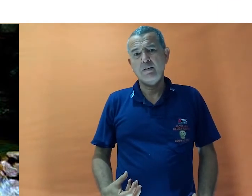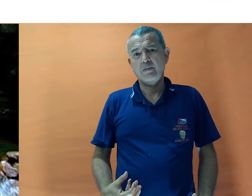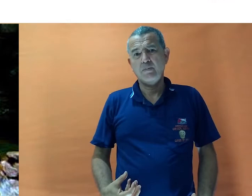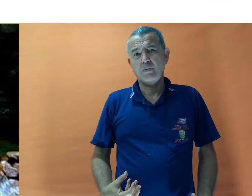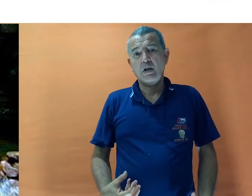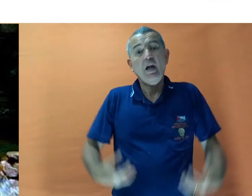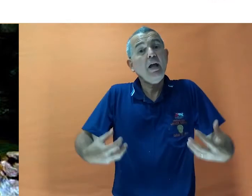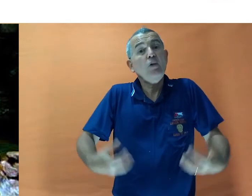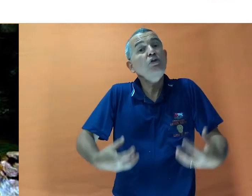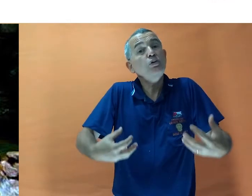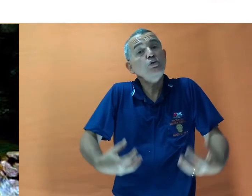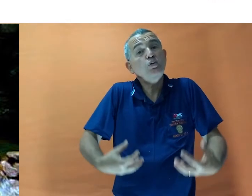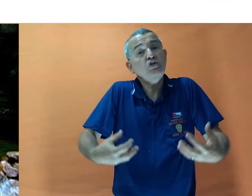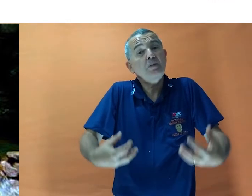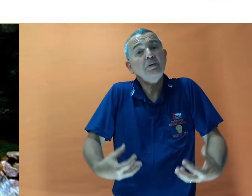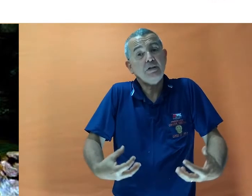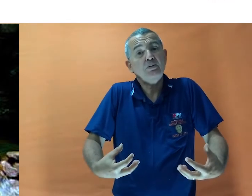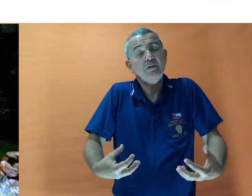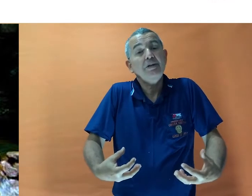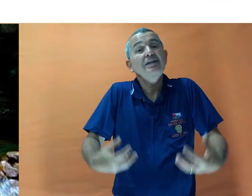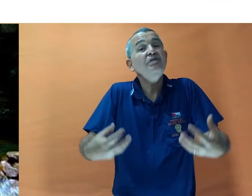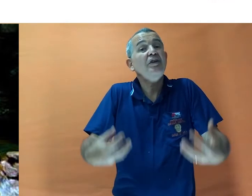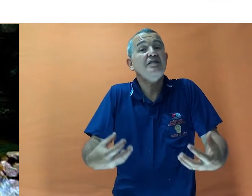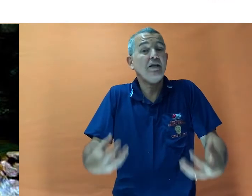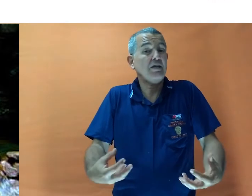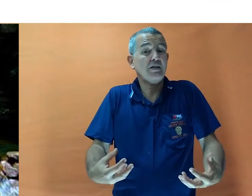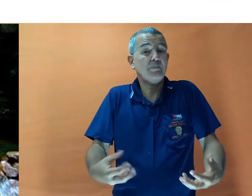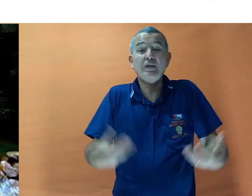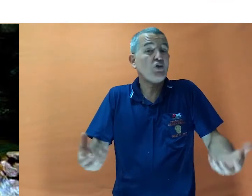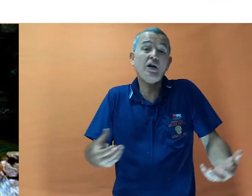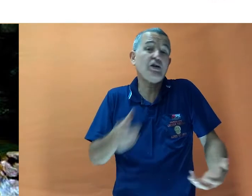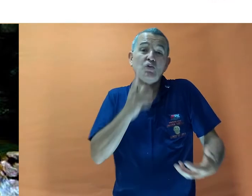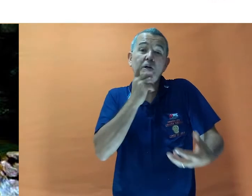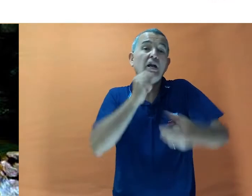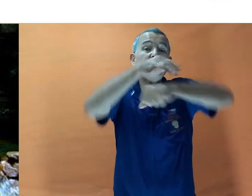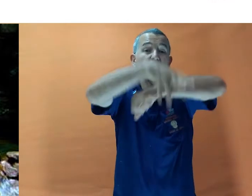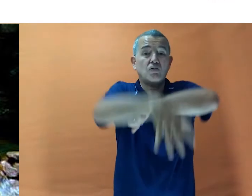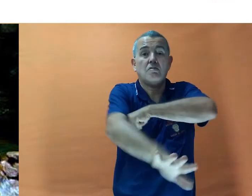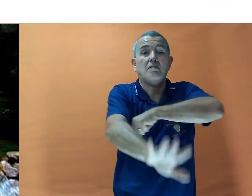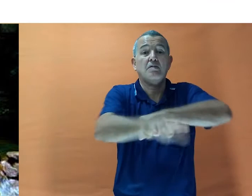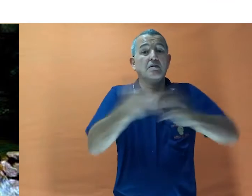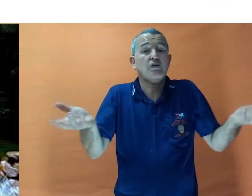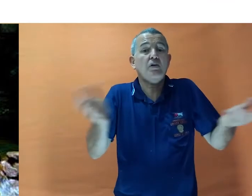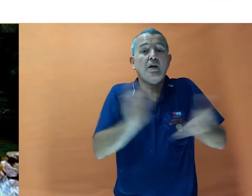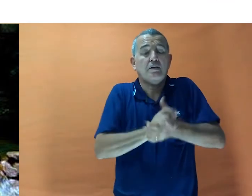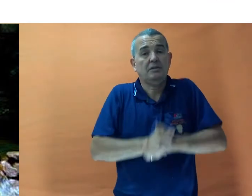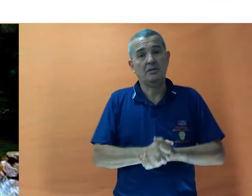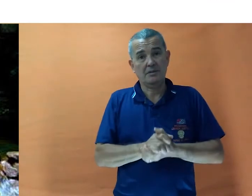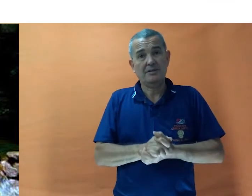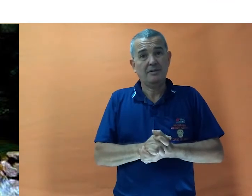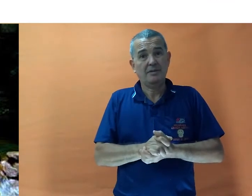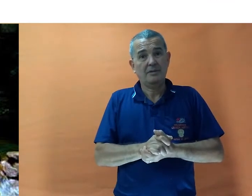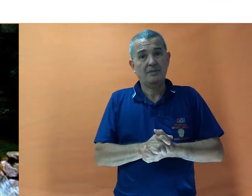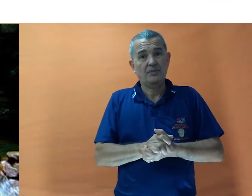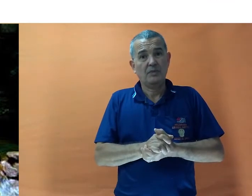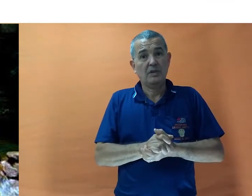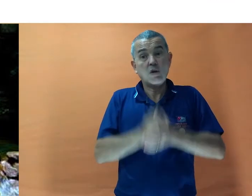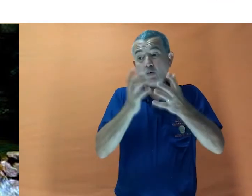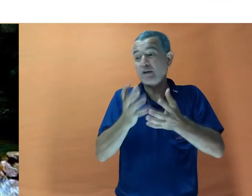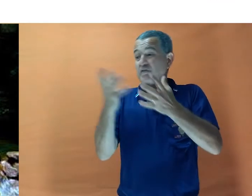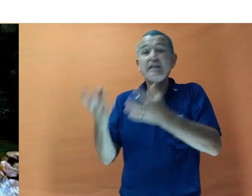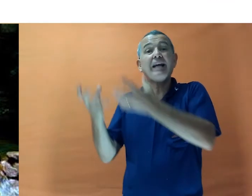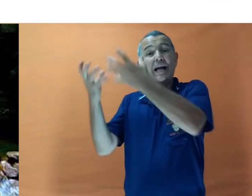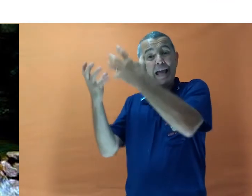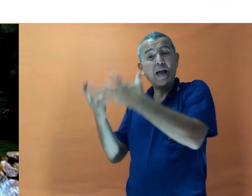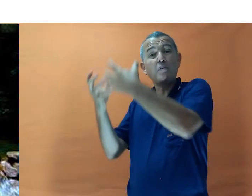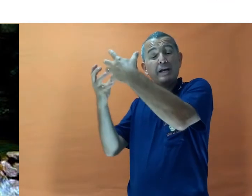aqui, é o que eu estou chamando de fé cênica. Porque só a cachoeira é isso. Cachoeira. E